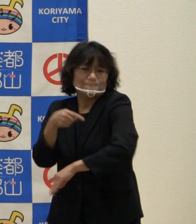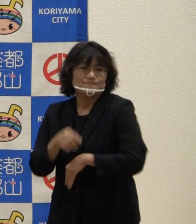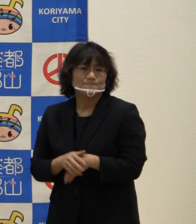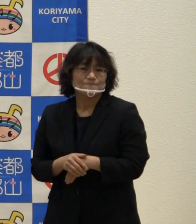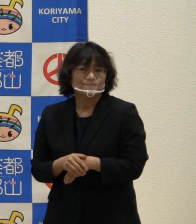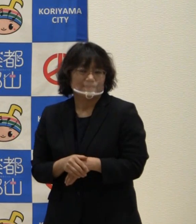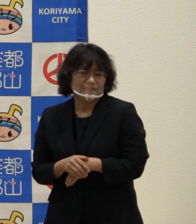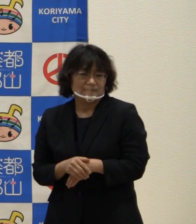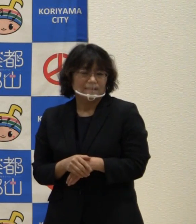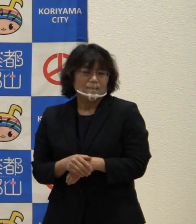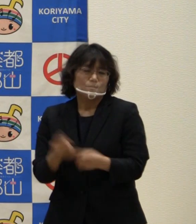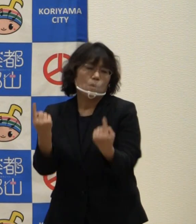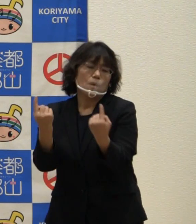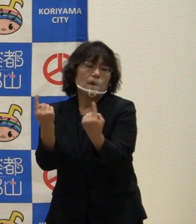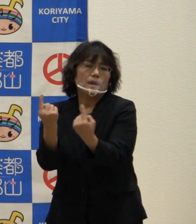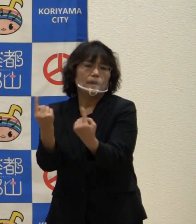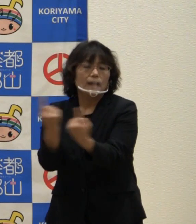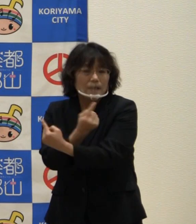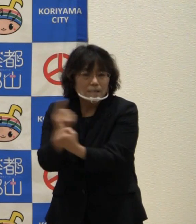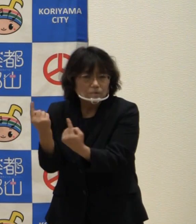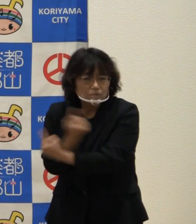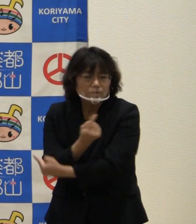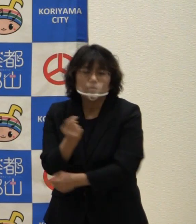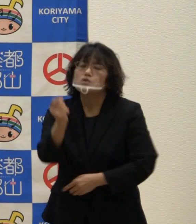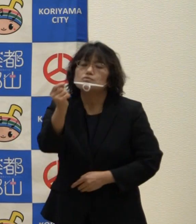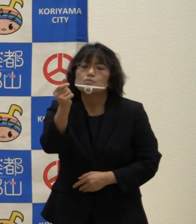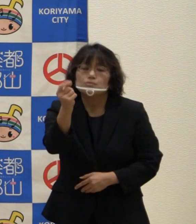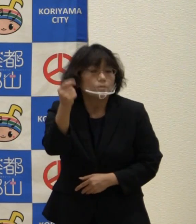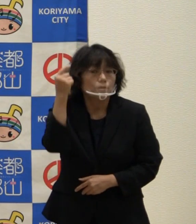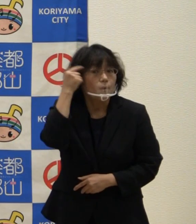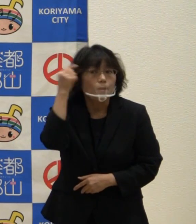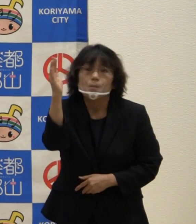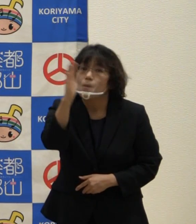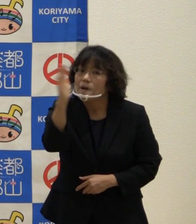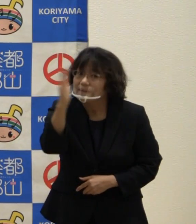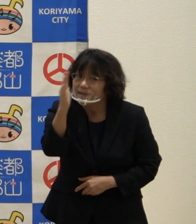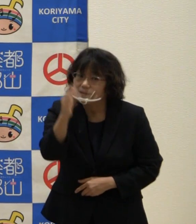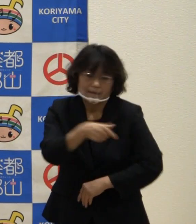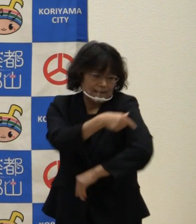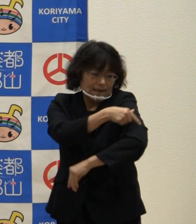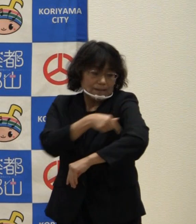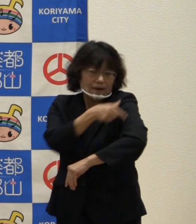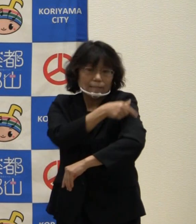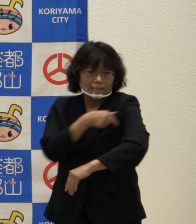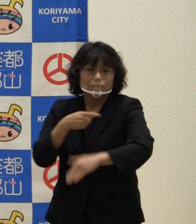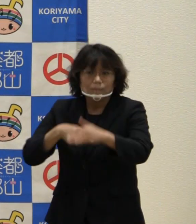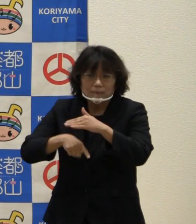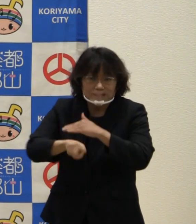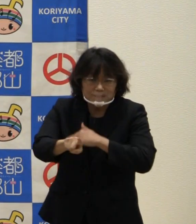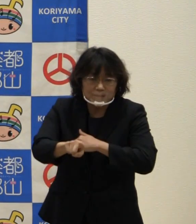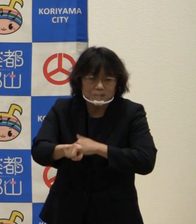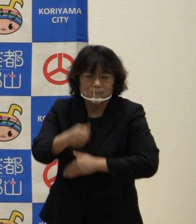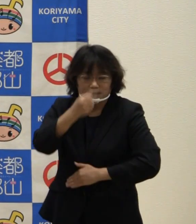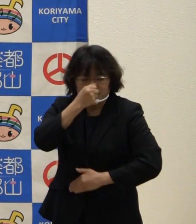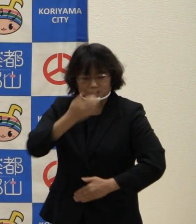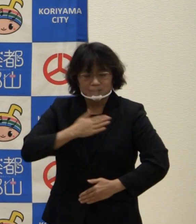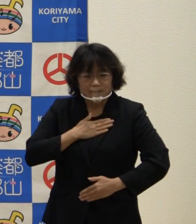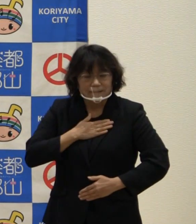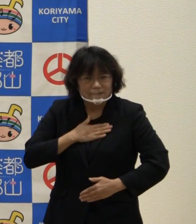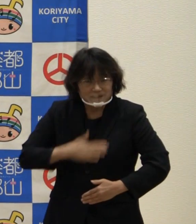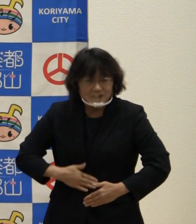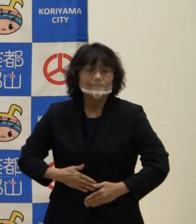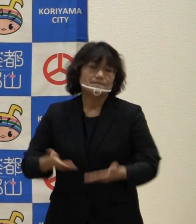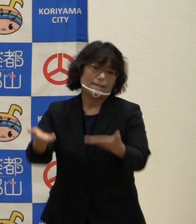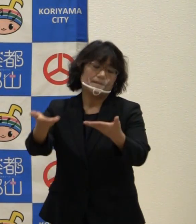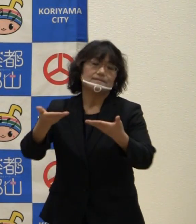じゃねえかということでなくてですね、係の意義というものを認めていただいて、それぞれこのそれぞ